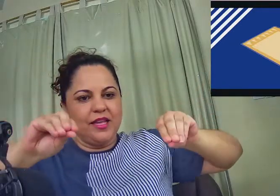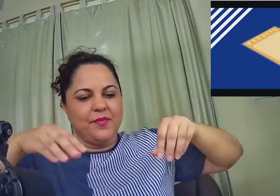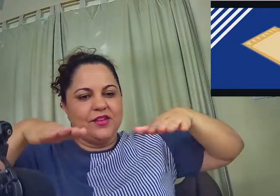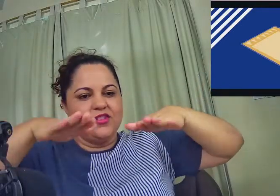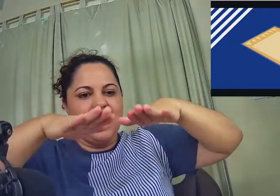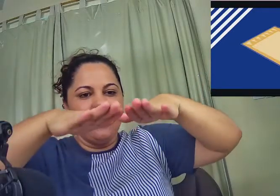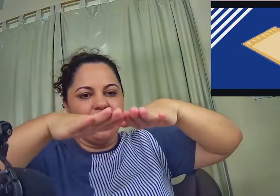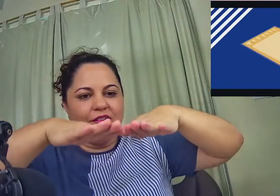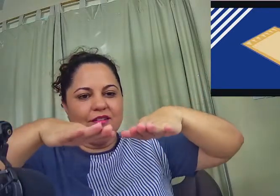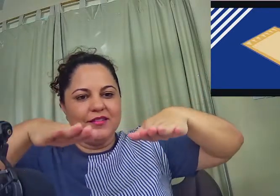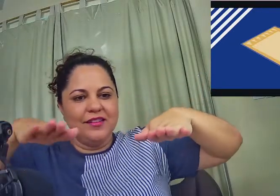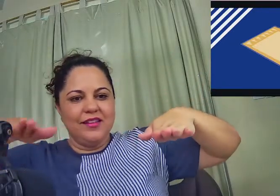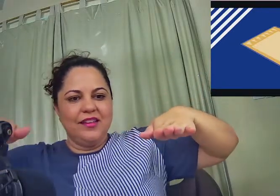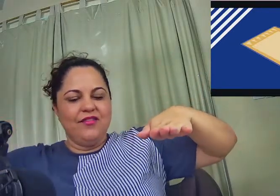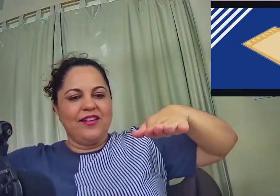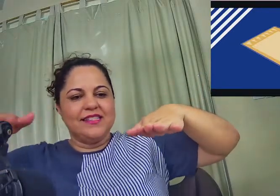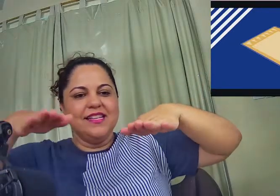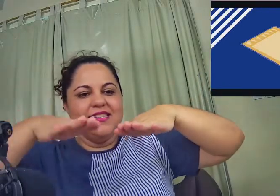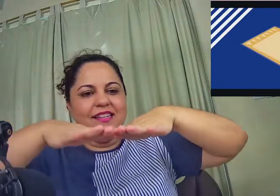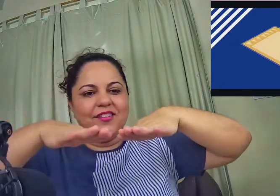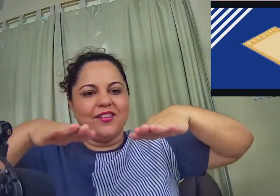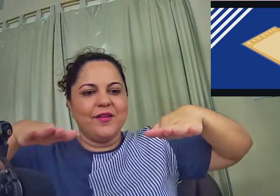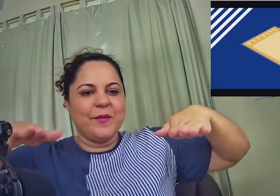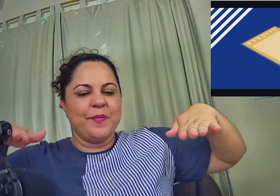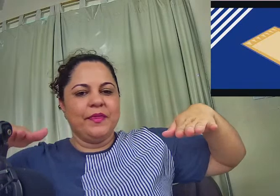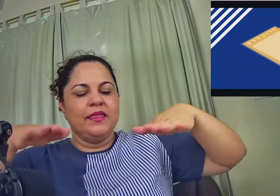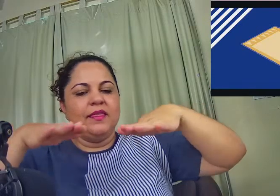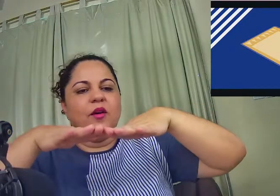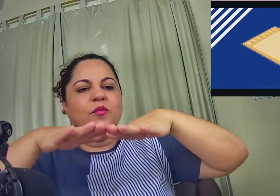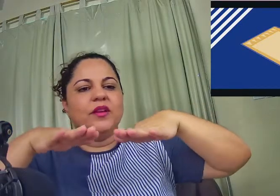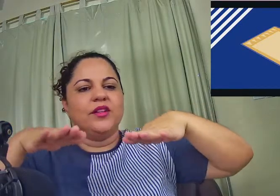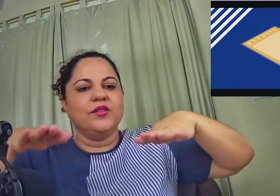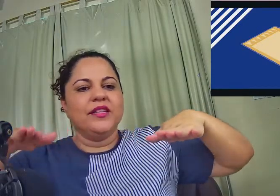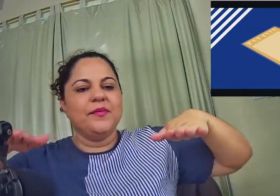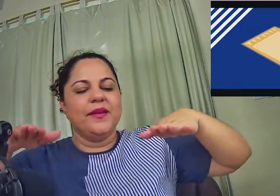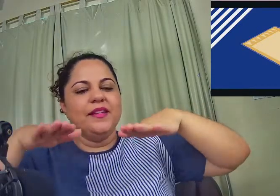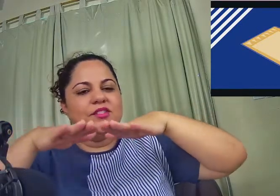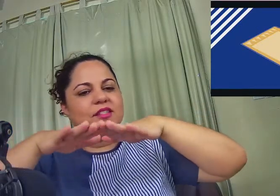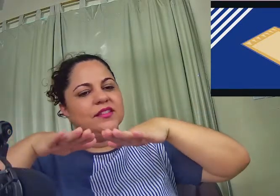tapete lá, ó. E faz assim, ó. Então, o plano do tapete